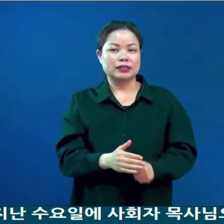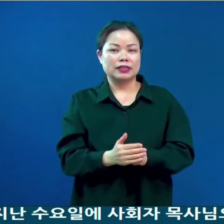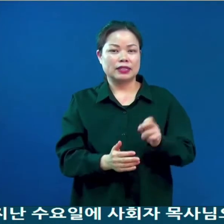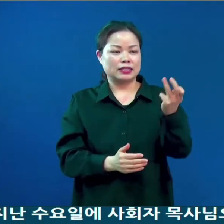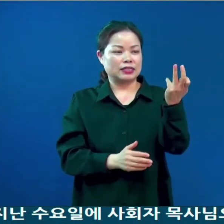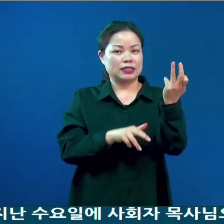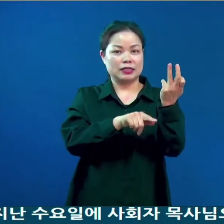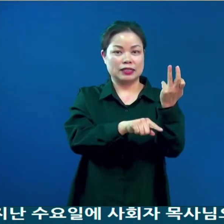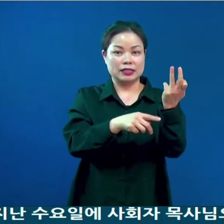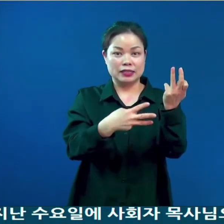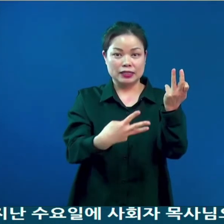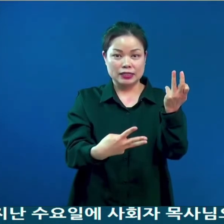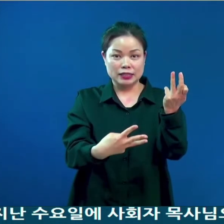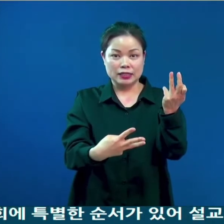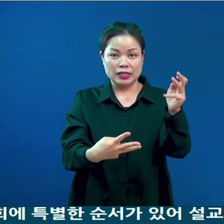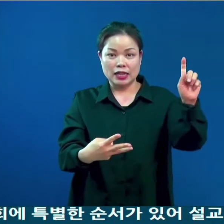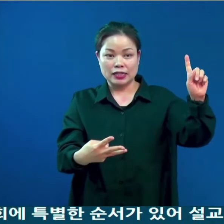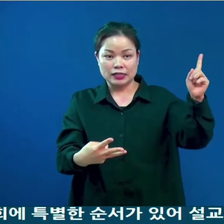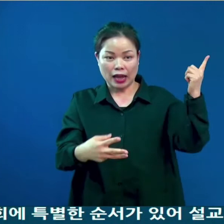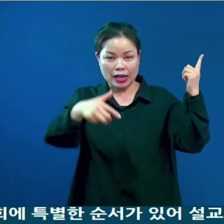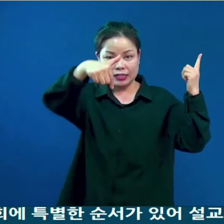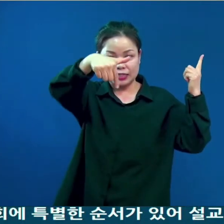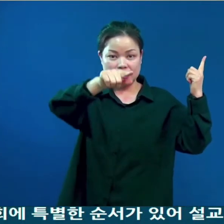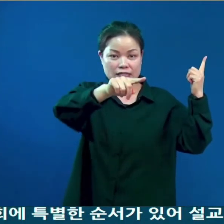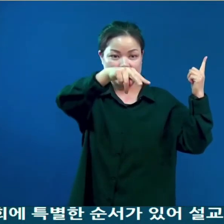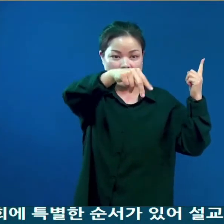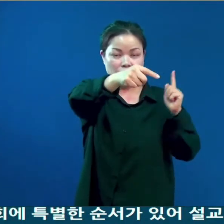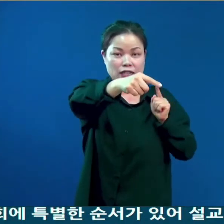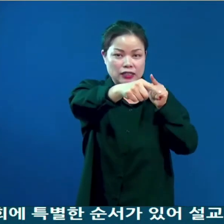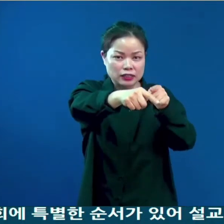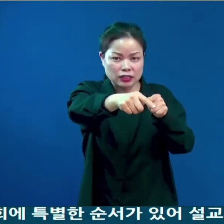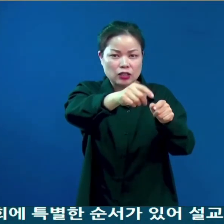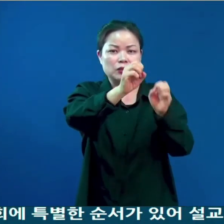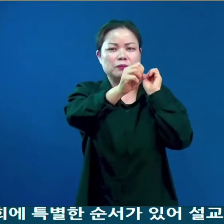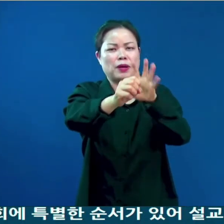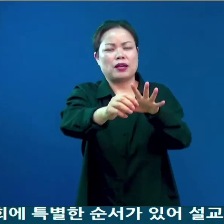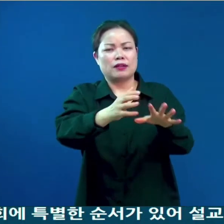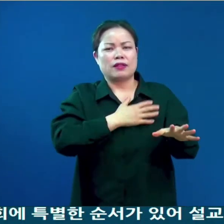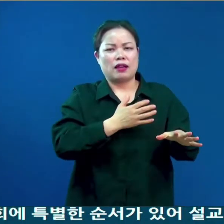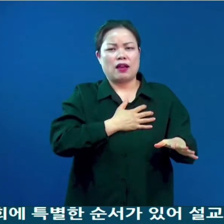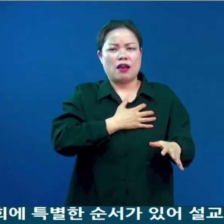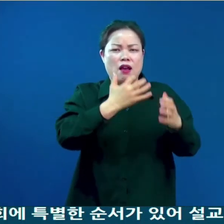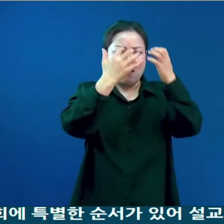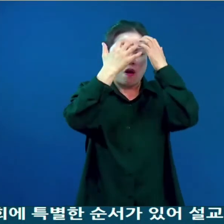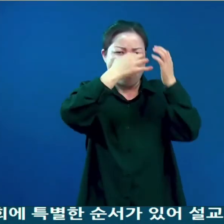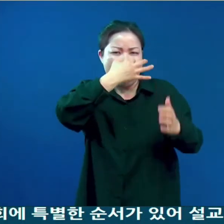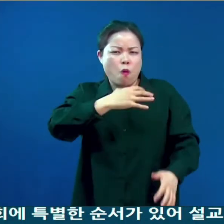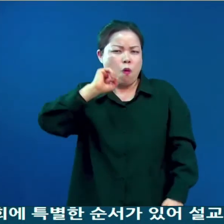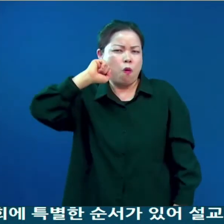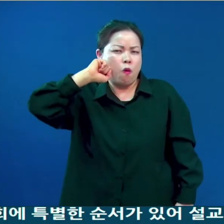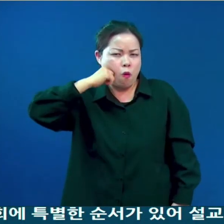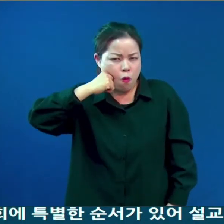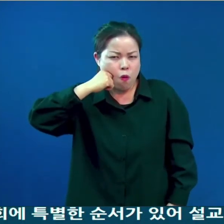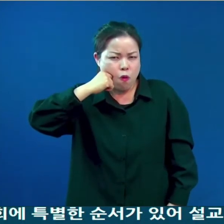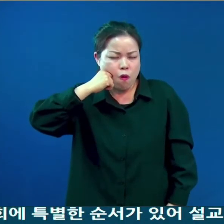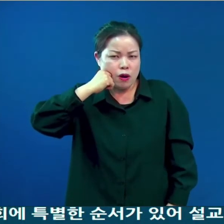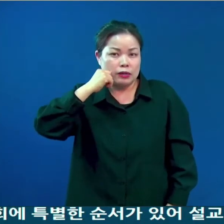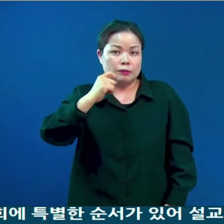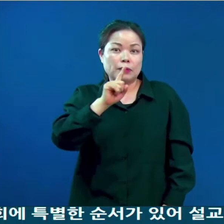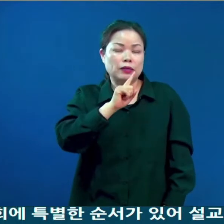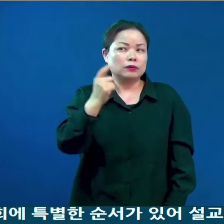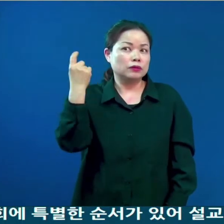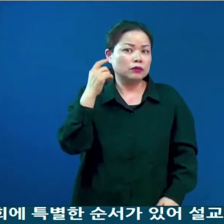13절에 보면 다윗이 가세게 이르되 내가 곤경에 빠졌도다 라는 말씀을 듣는